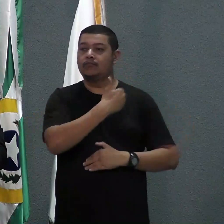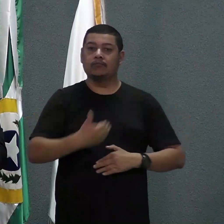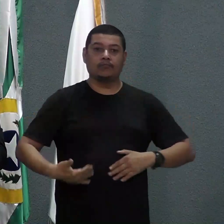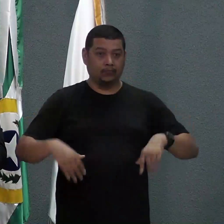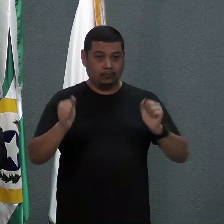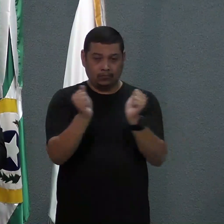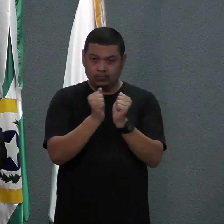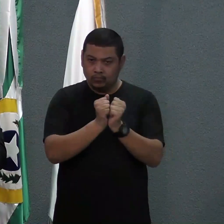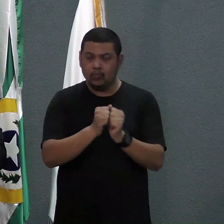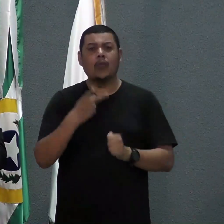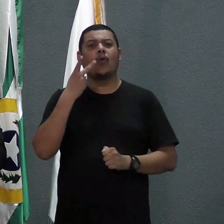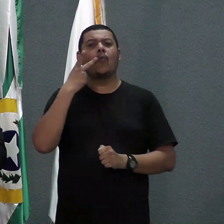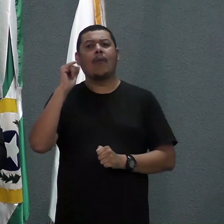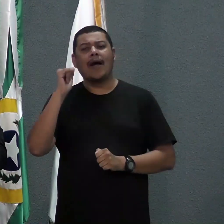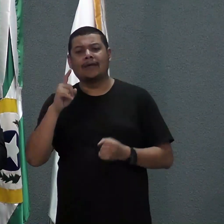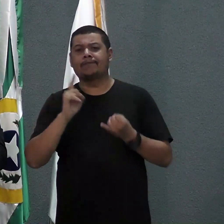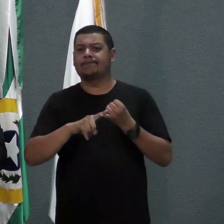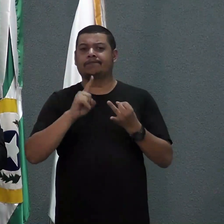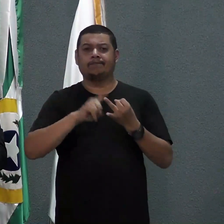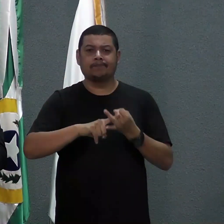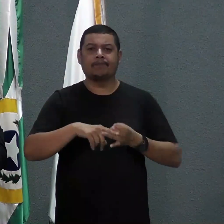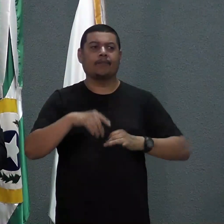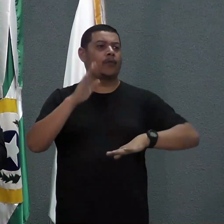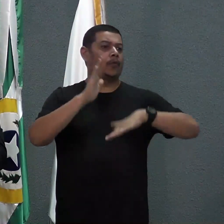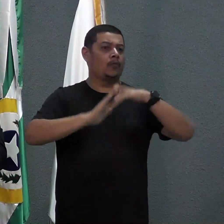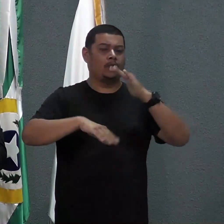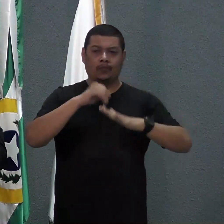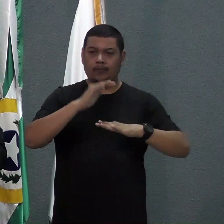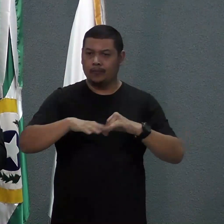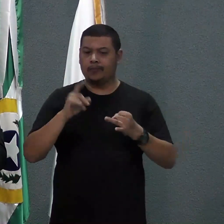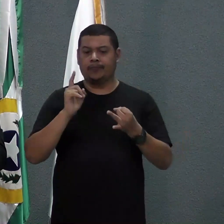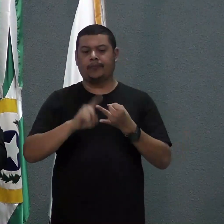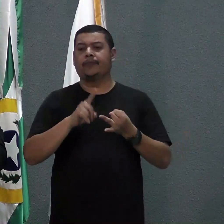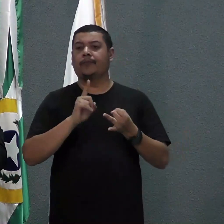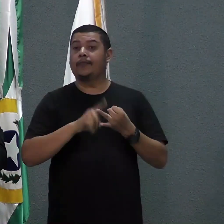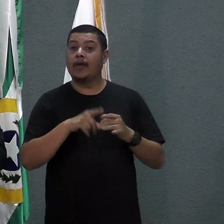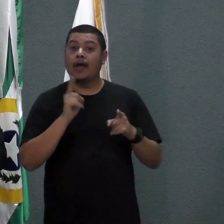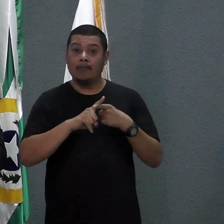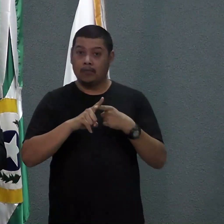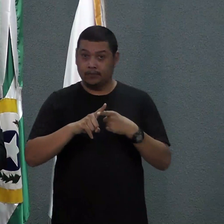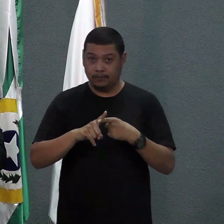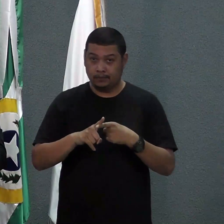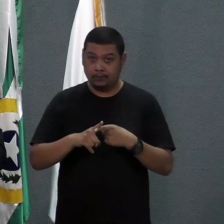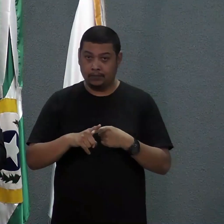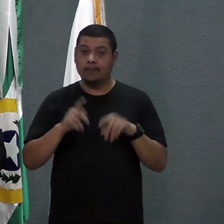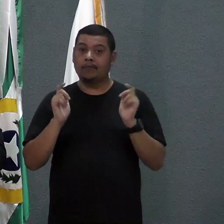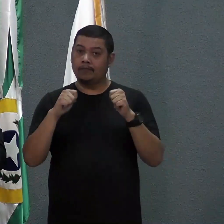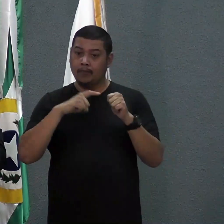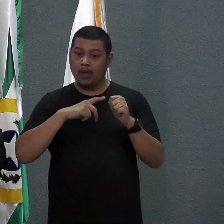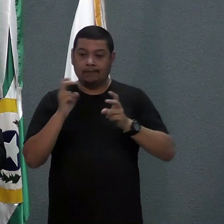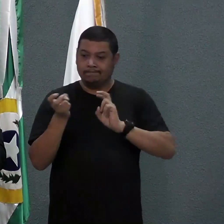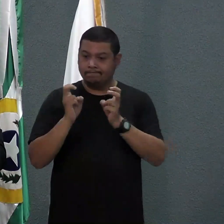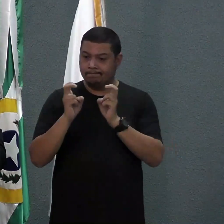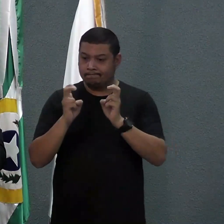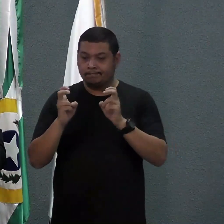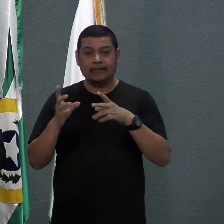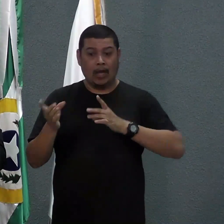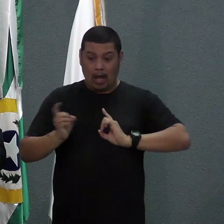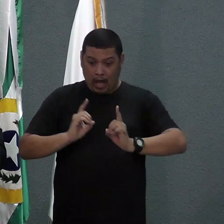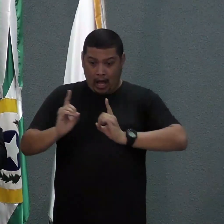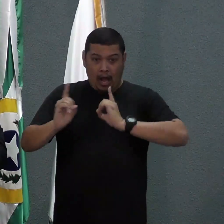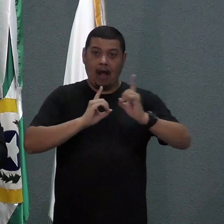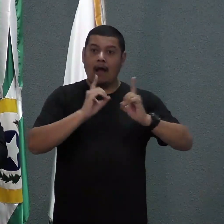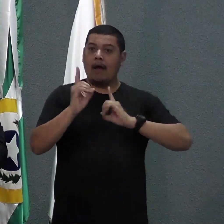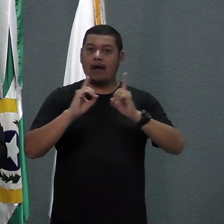juntamente aí com os pais, juntamente aí com os profissionais, para que realmente a gente consigamos discutir isso da melhor forma